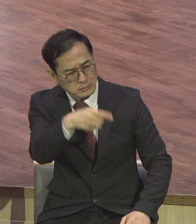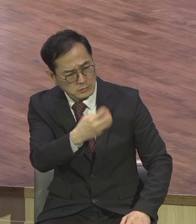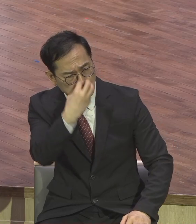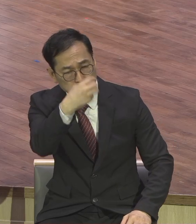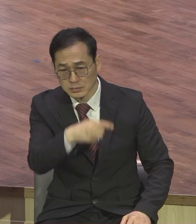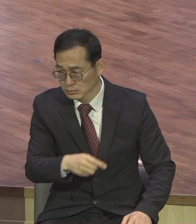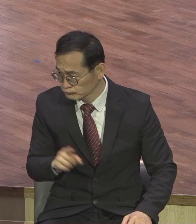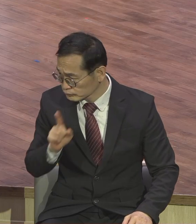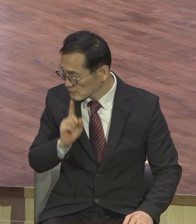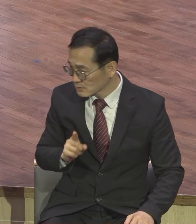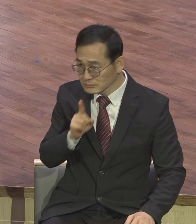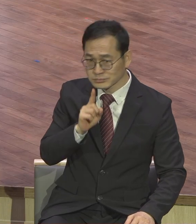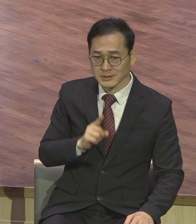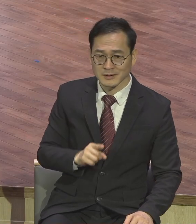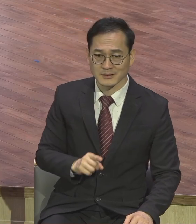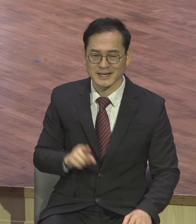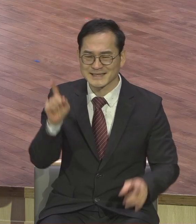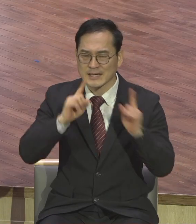상처 많은 사람은 그래요.